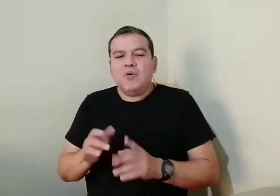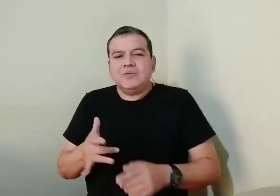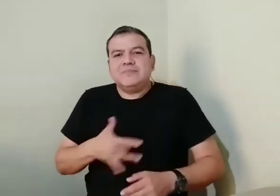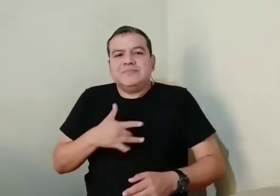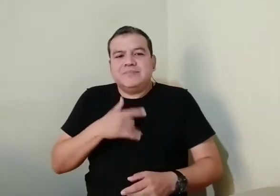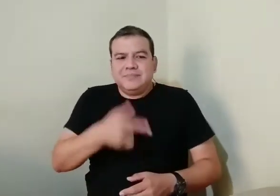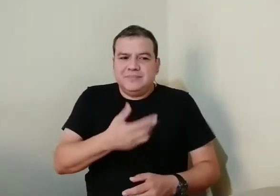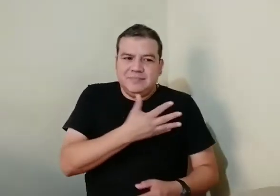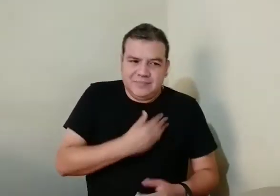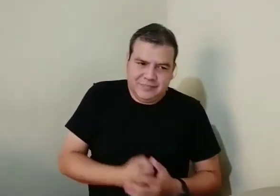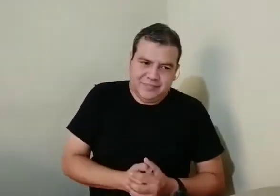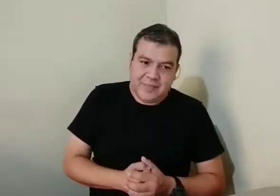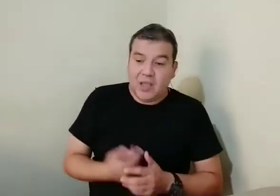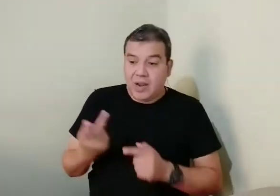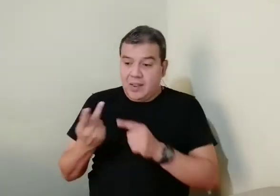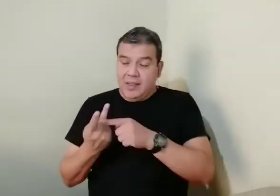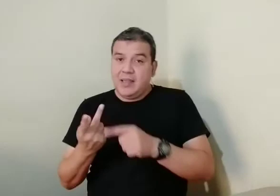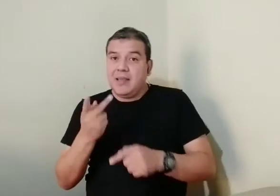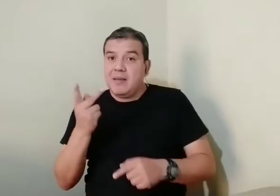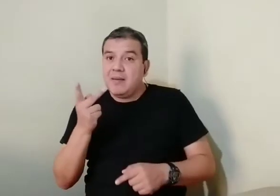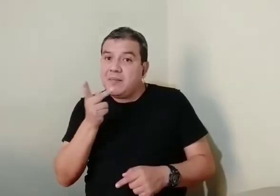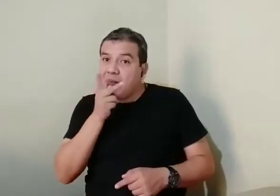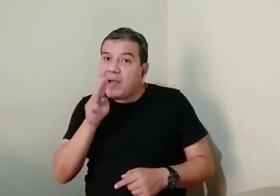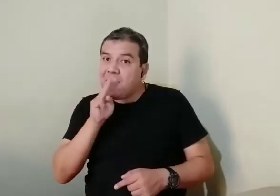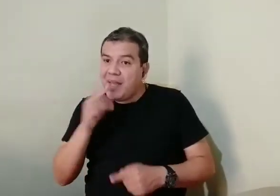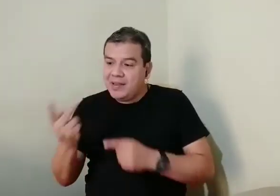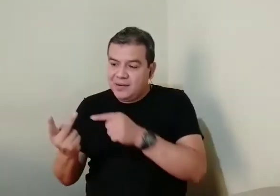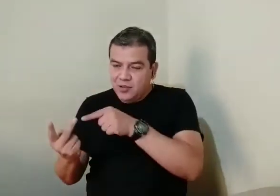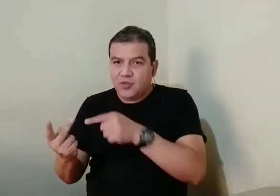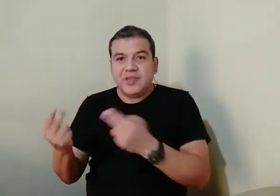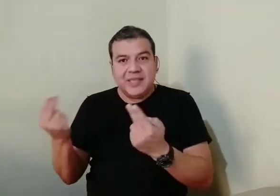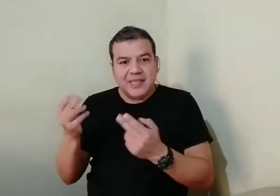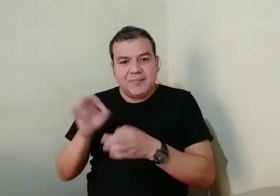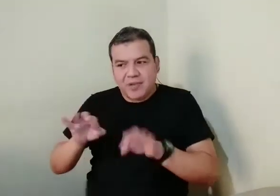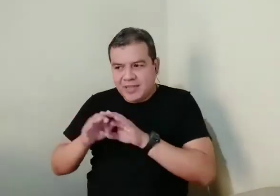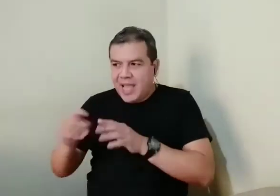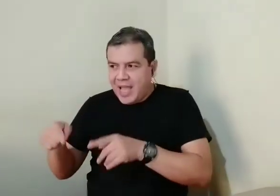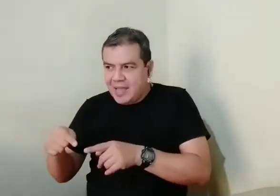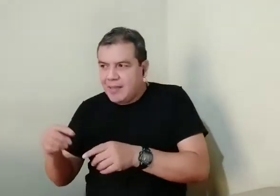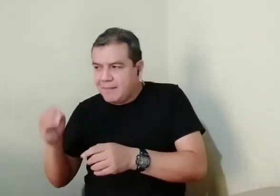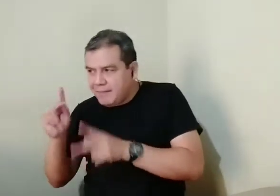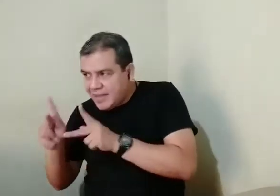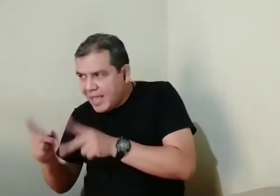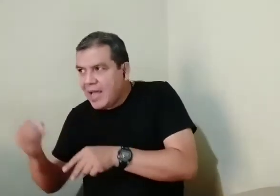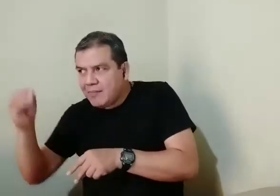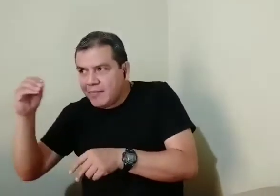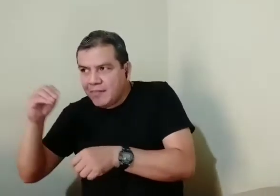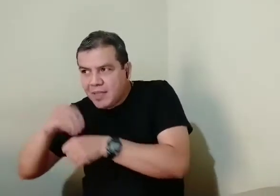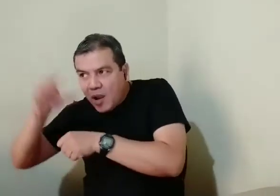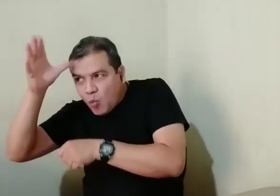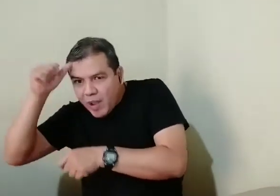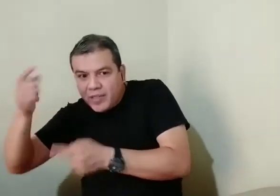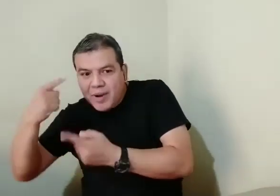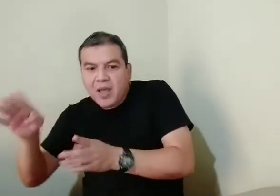de la familia. Según Efesios 5:22, 23, 25 y